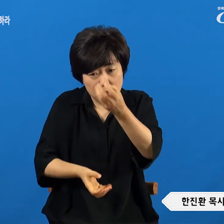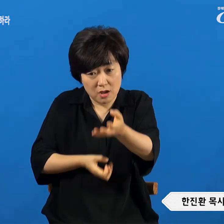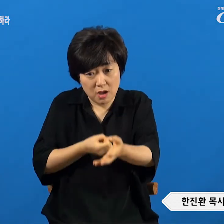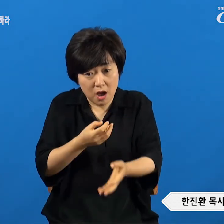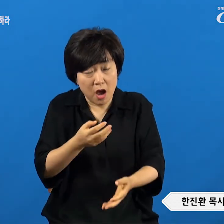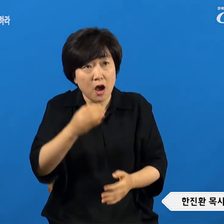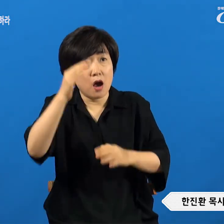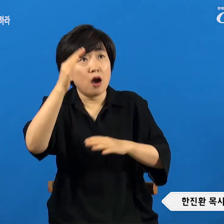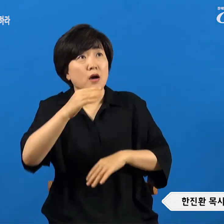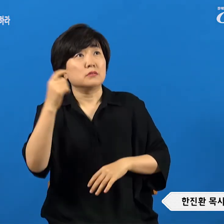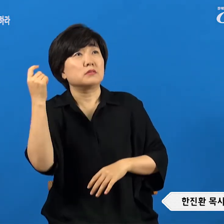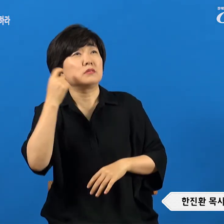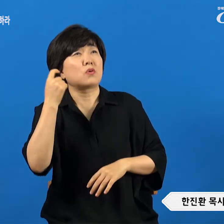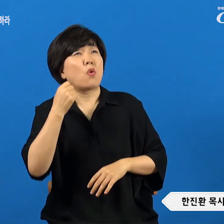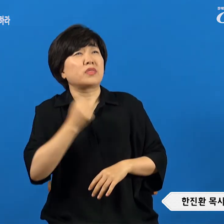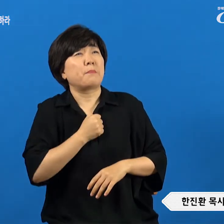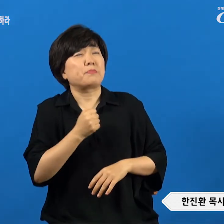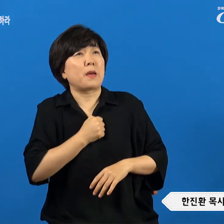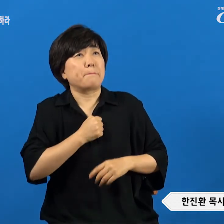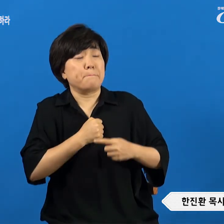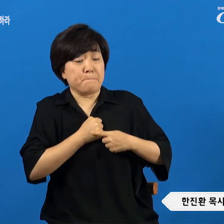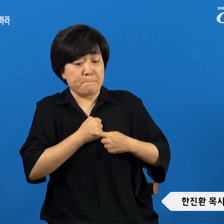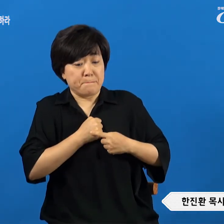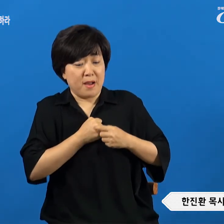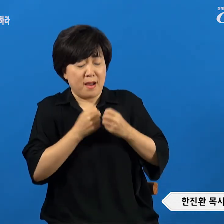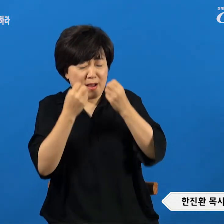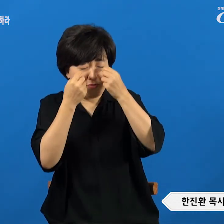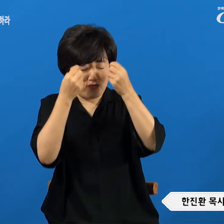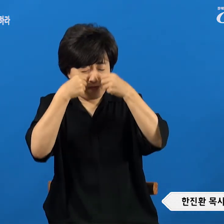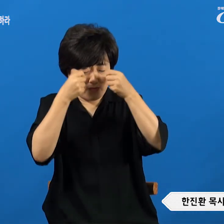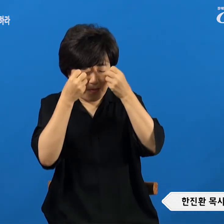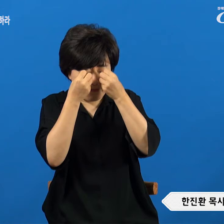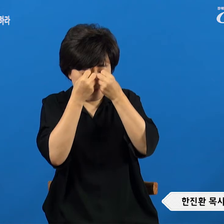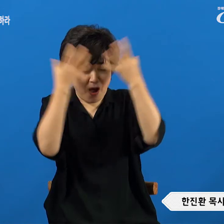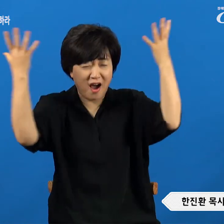그 답답하던 가슴에 눈물샘이 그냥 터져버린 것입니다.